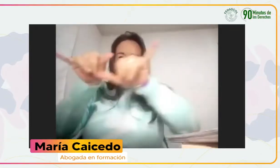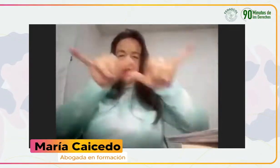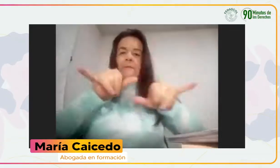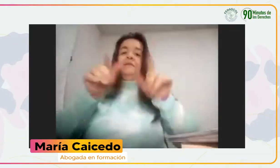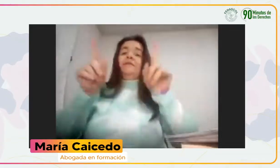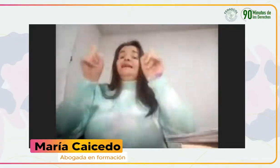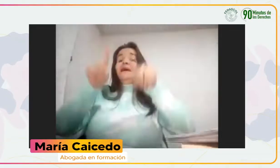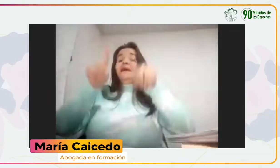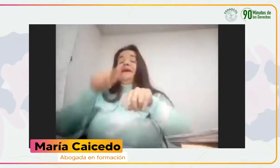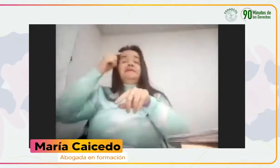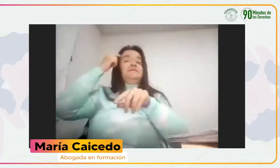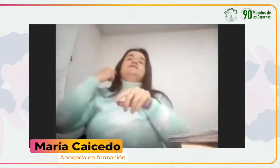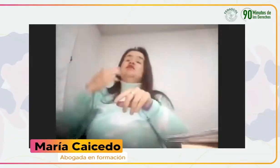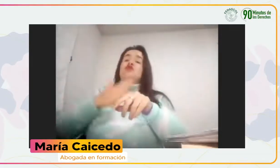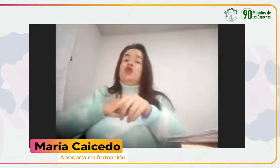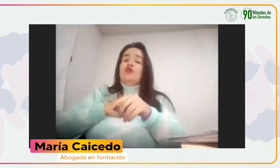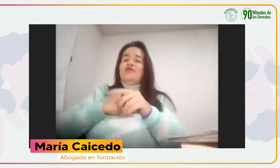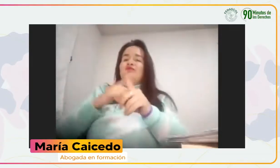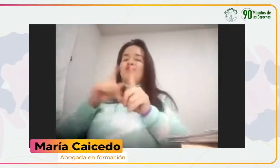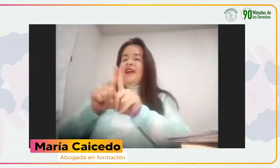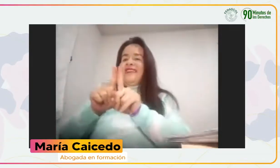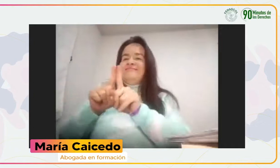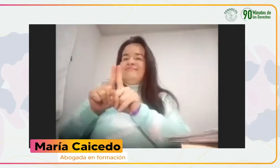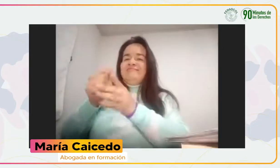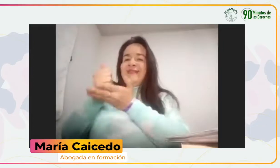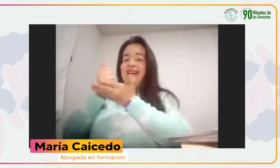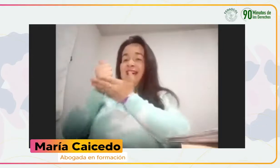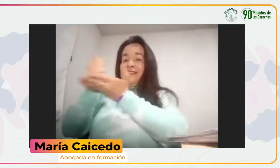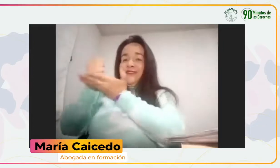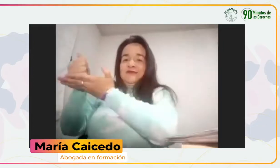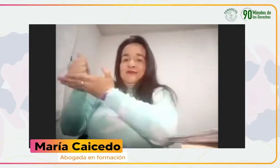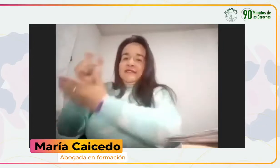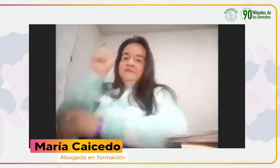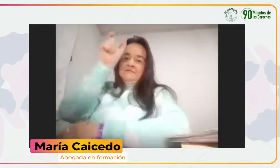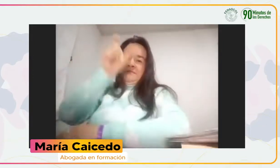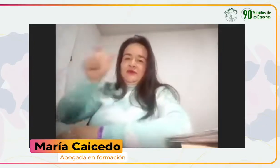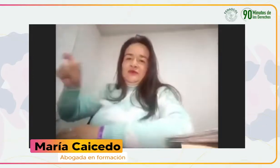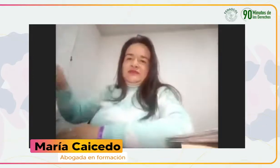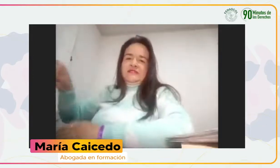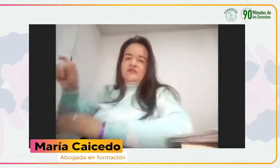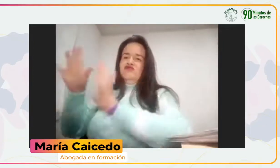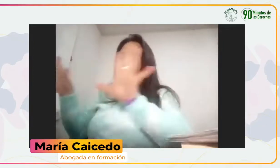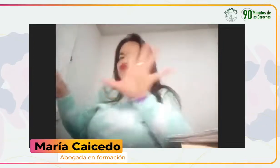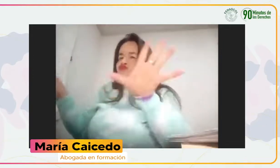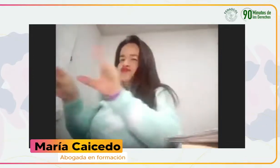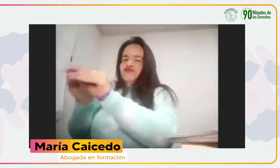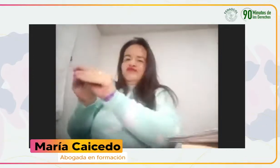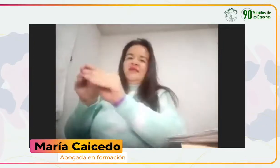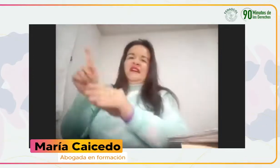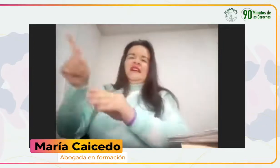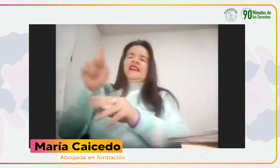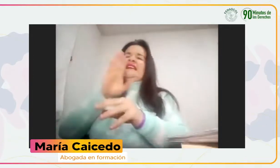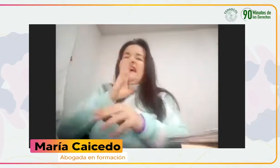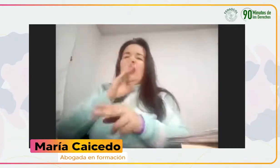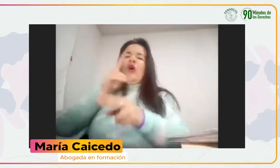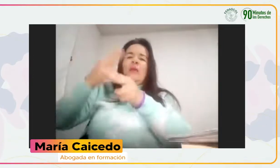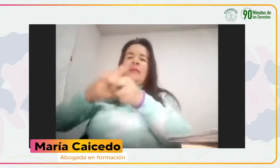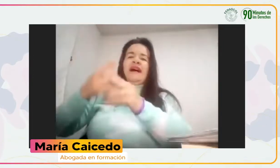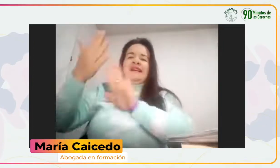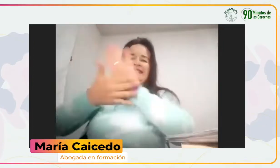montón. Y son situaciones similares a las que ya mencionaron mis compañeras. Por ejemplo, al momento de ayudar a